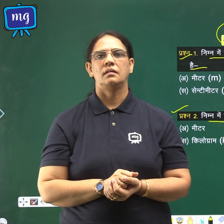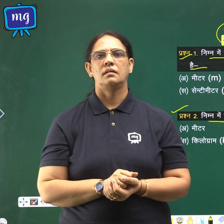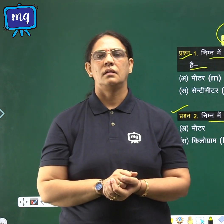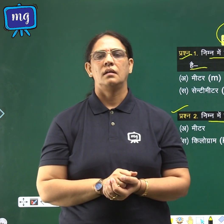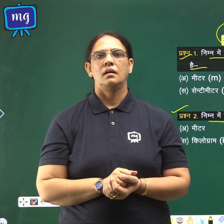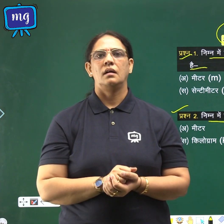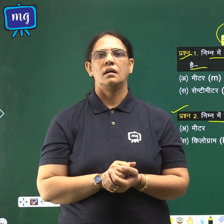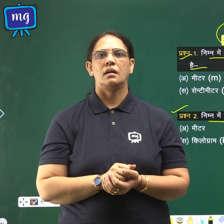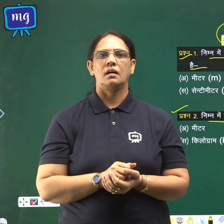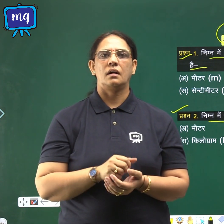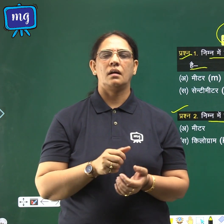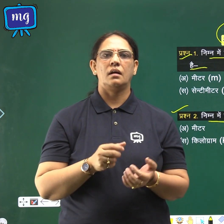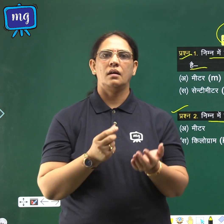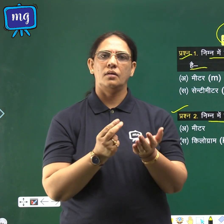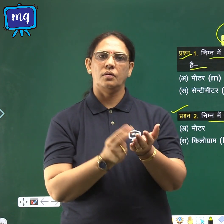का मात्रक